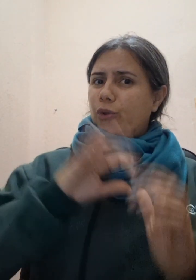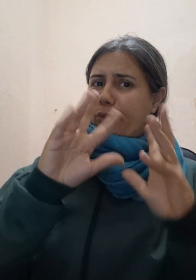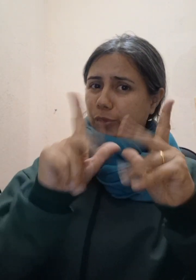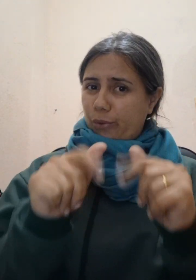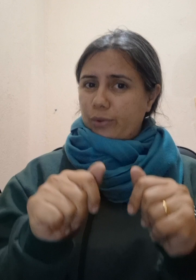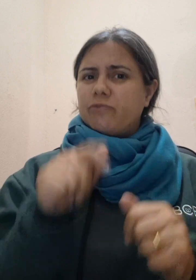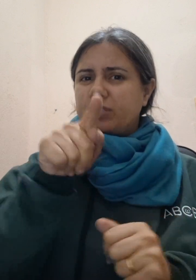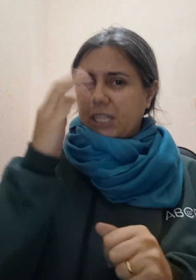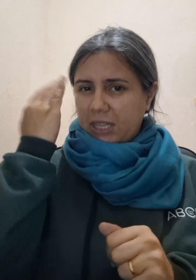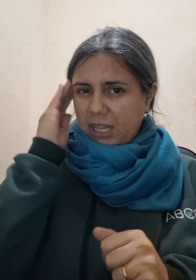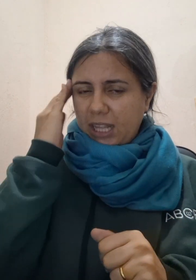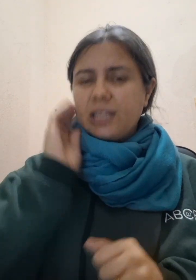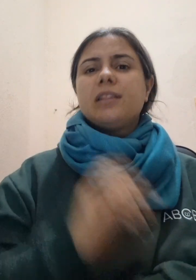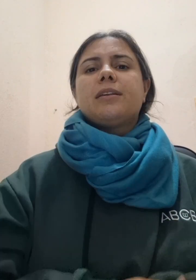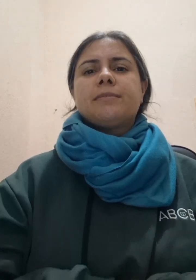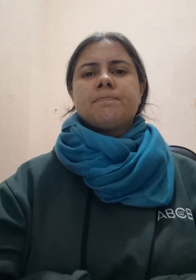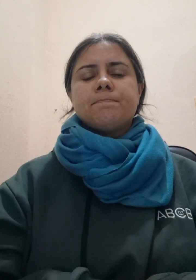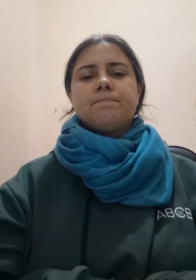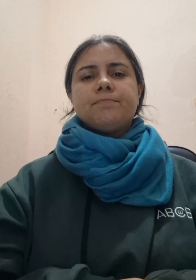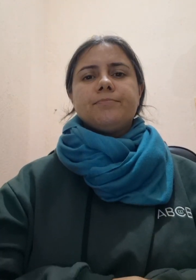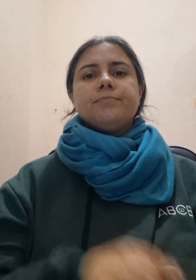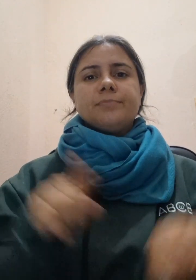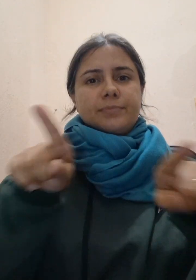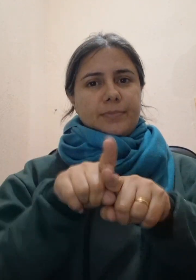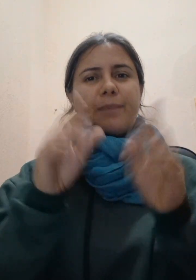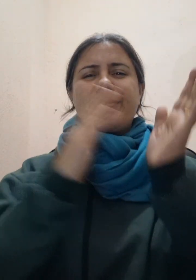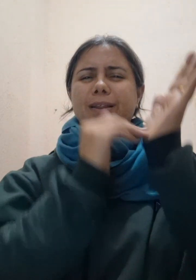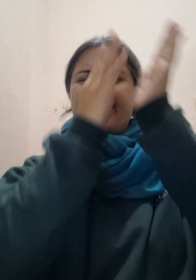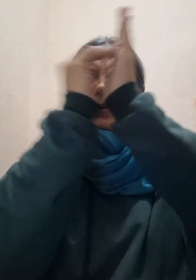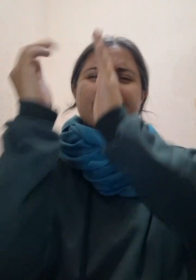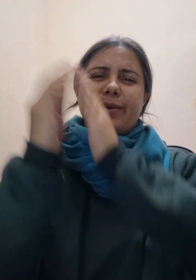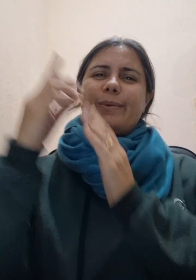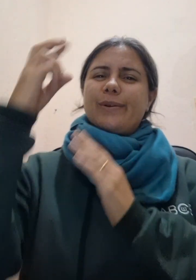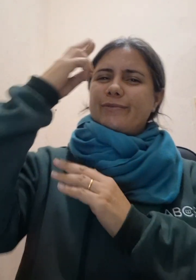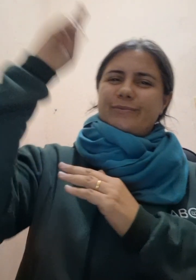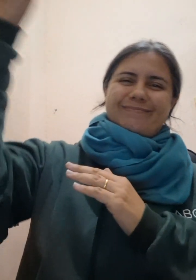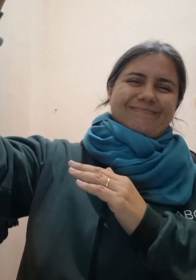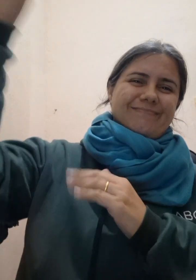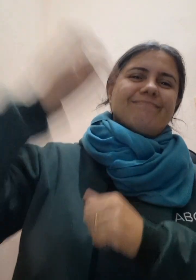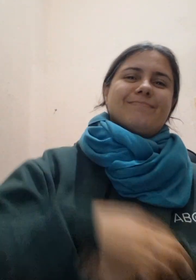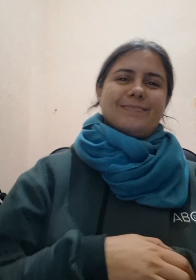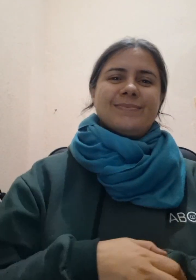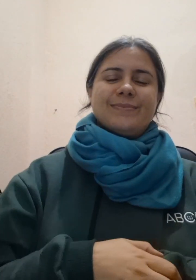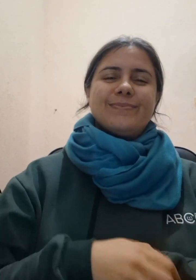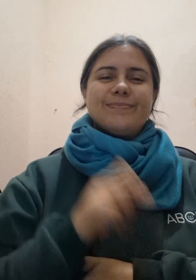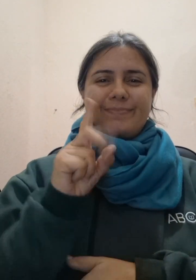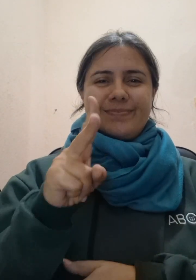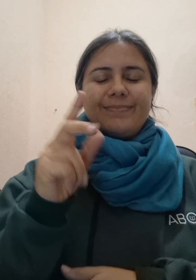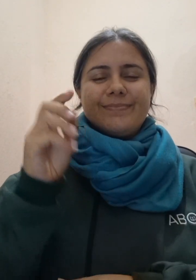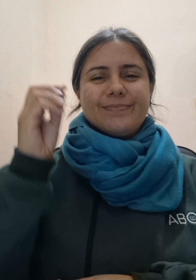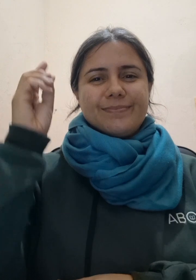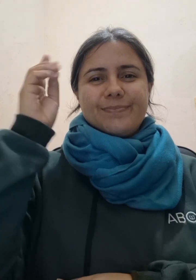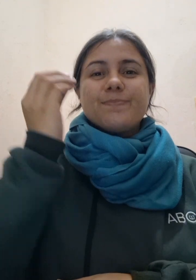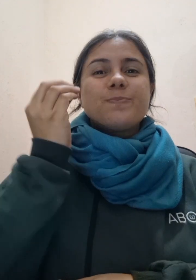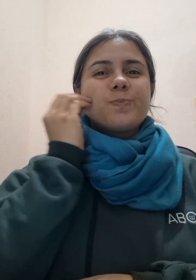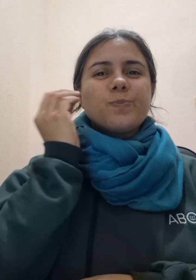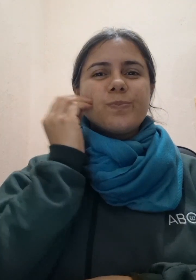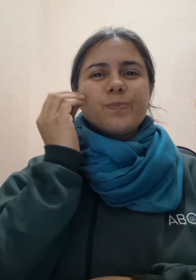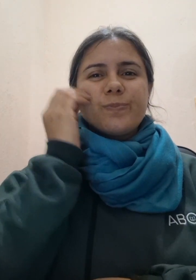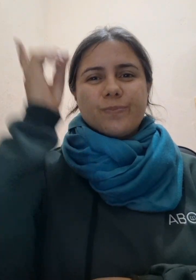Com a vida dele, ok? Você ore na sua casa. Também leia a Bíblia.